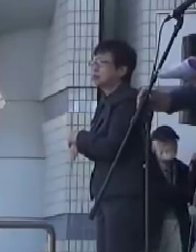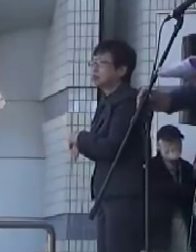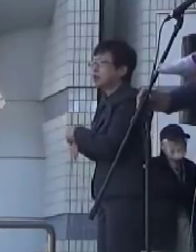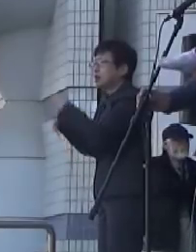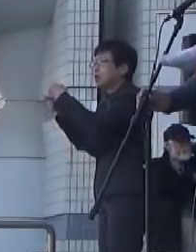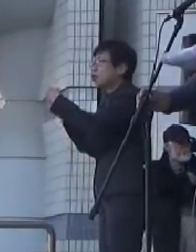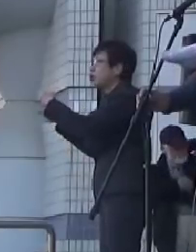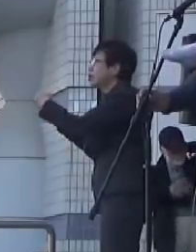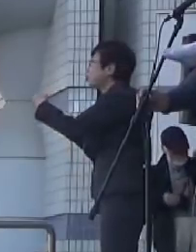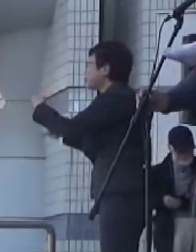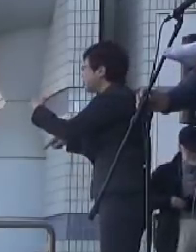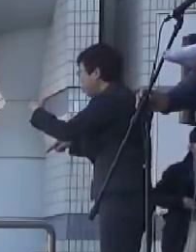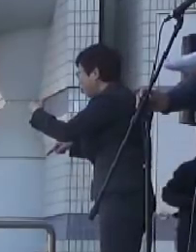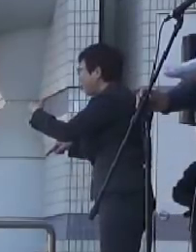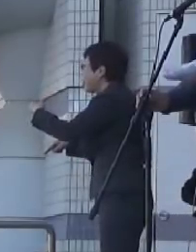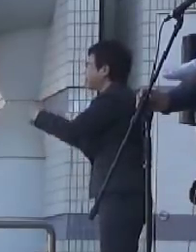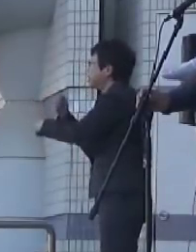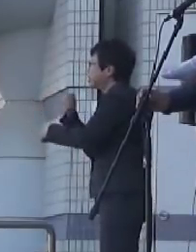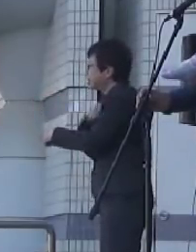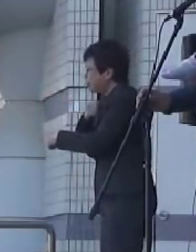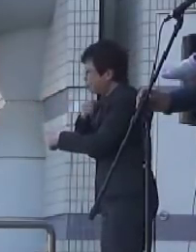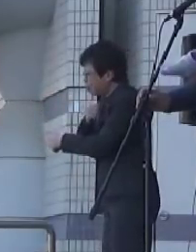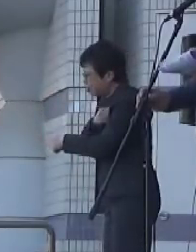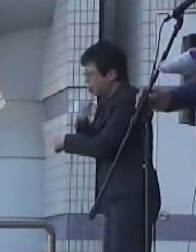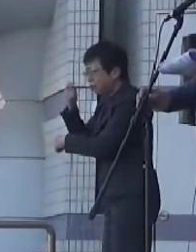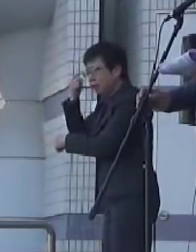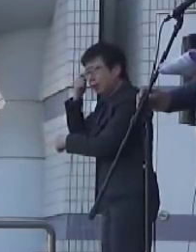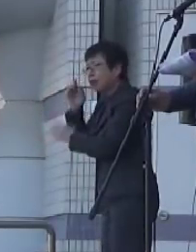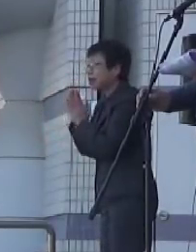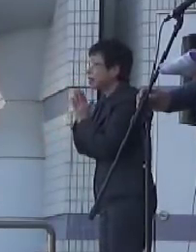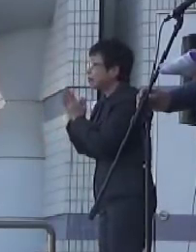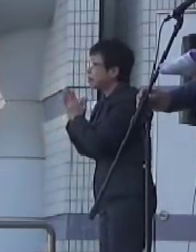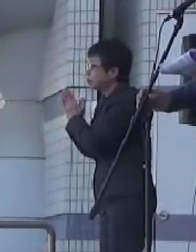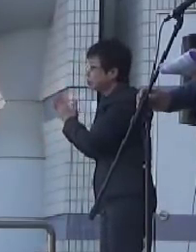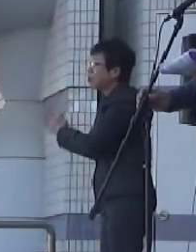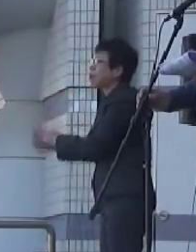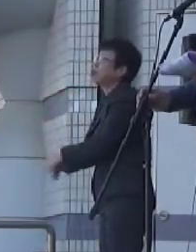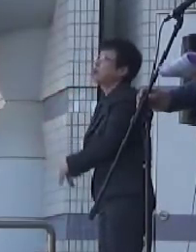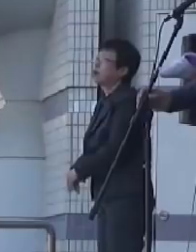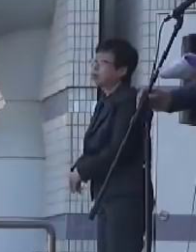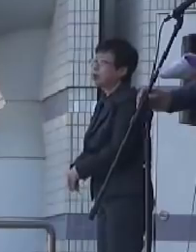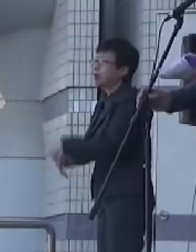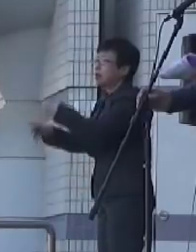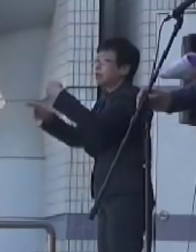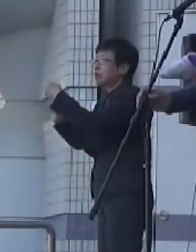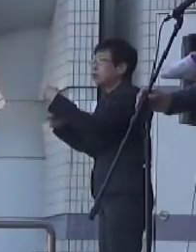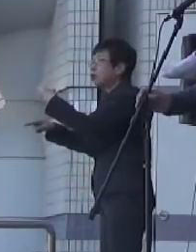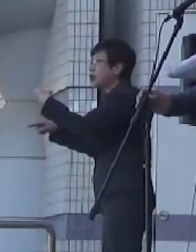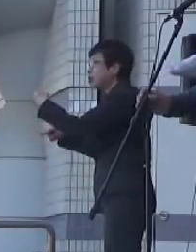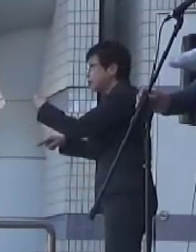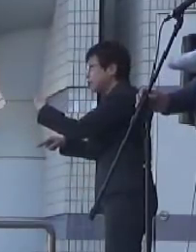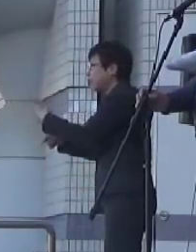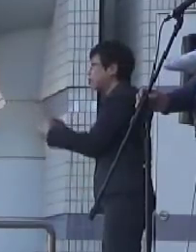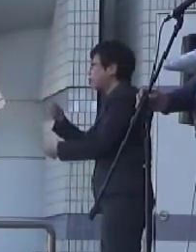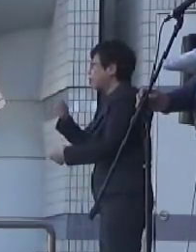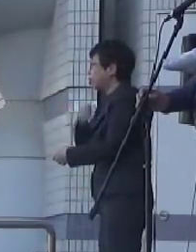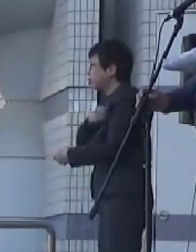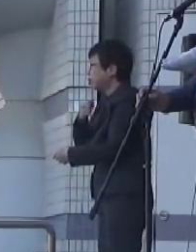一人一人の命を考えていきましょう。一人一人の命の尊厳